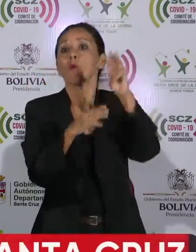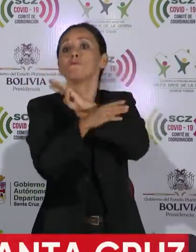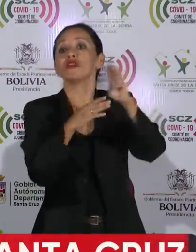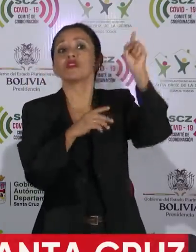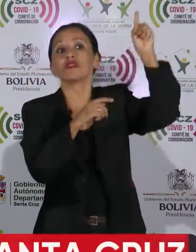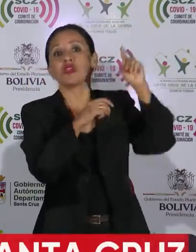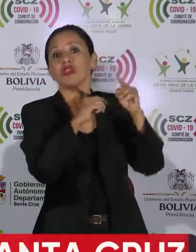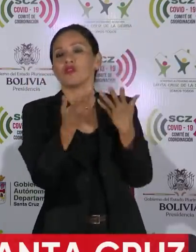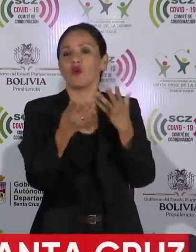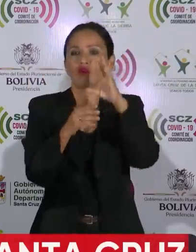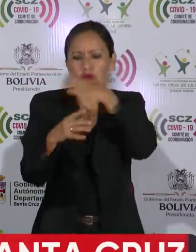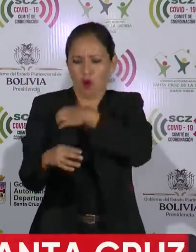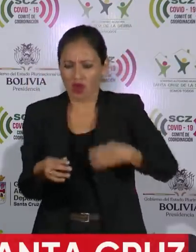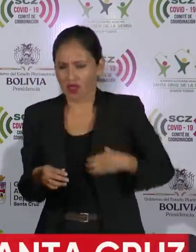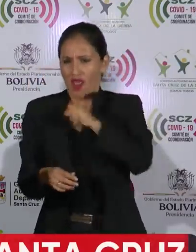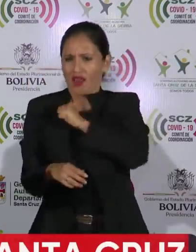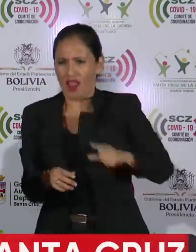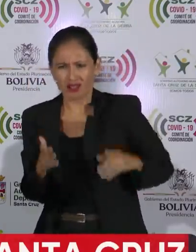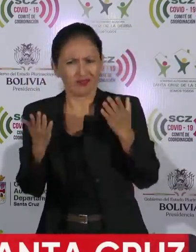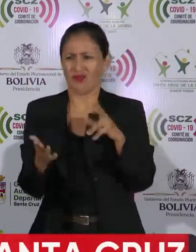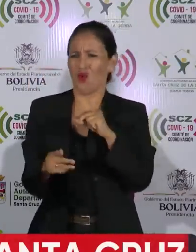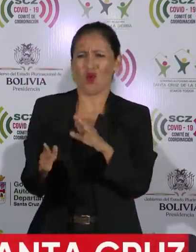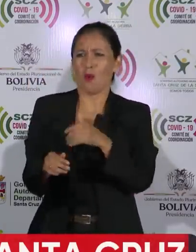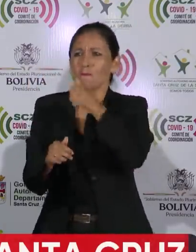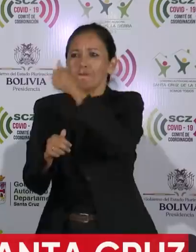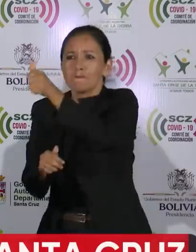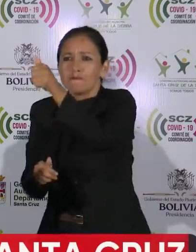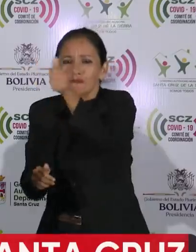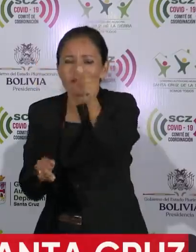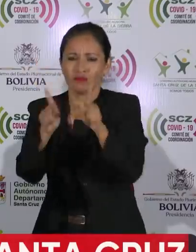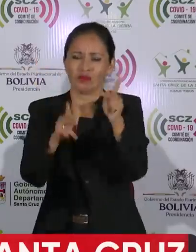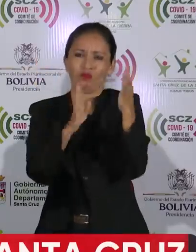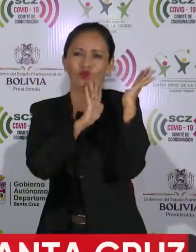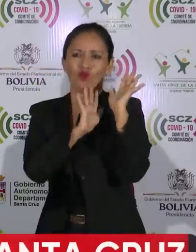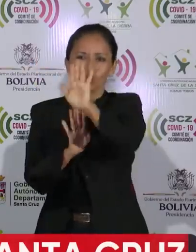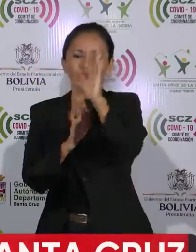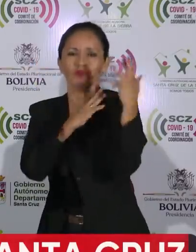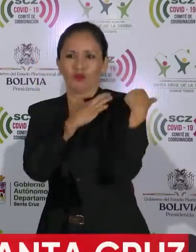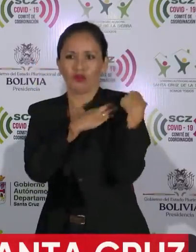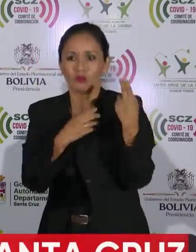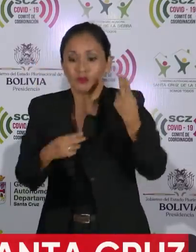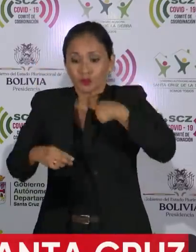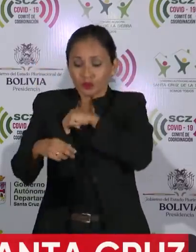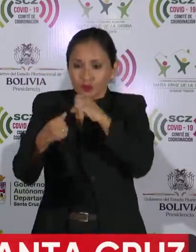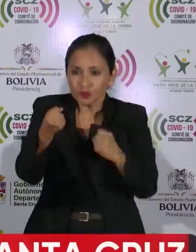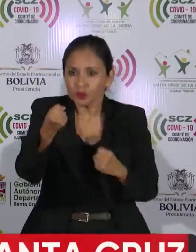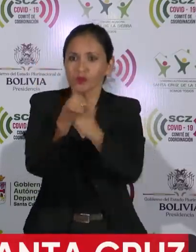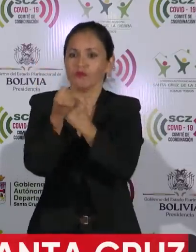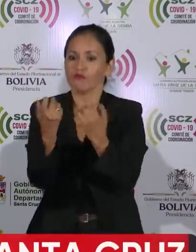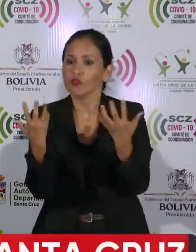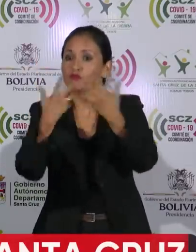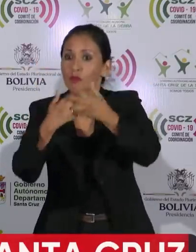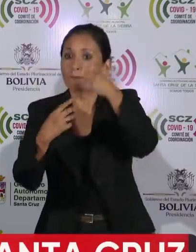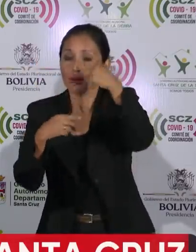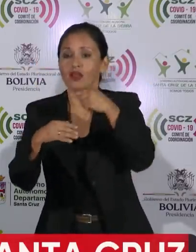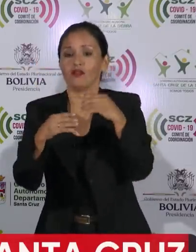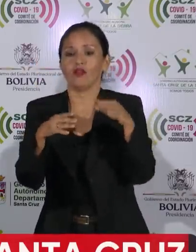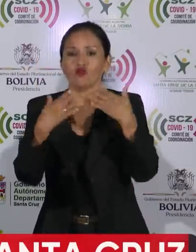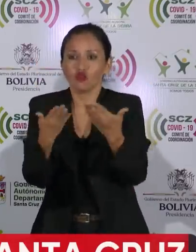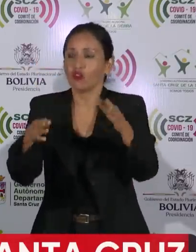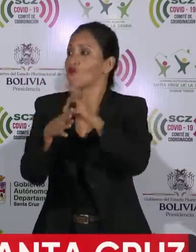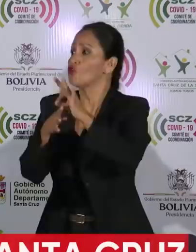Interior, ni del gobierno. No de la alcaldesa, es de los ciudadanos. Nosotros coadyuvamos y trabajamos para que las cosas